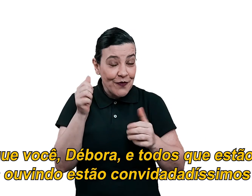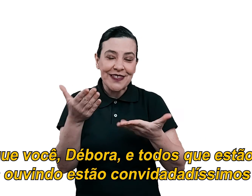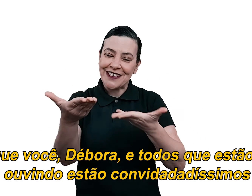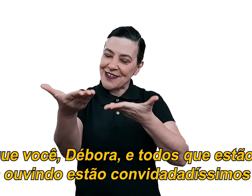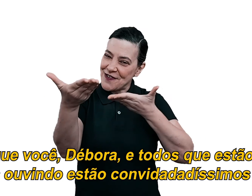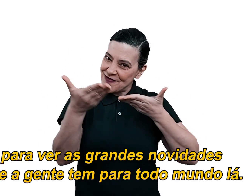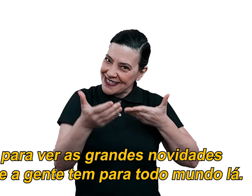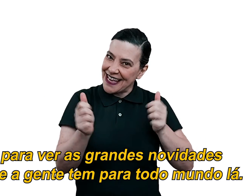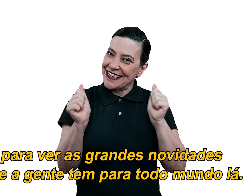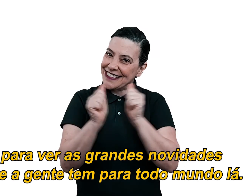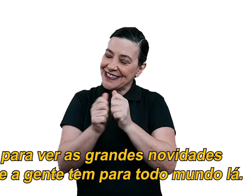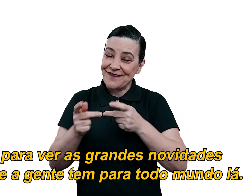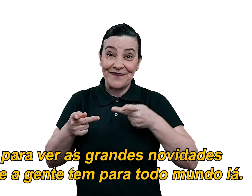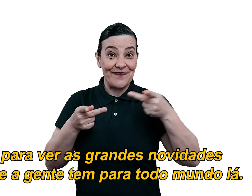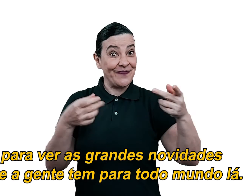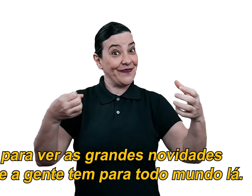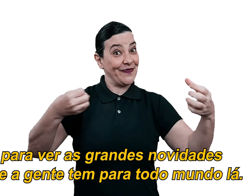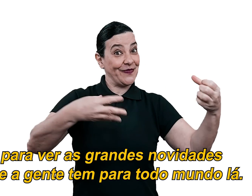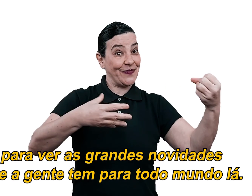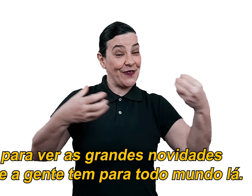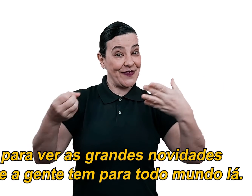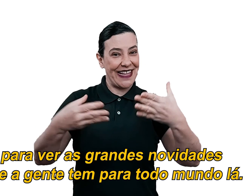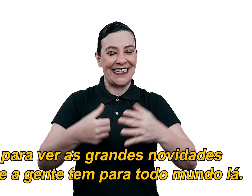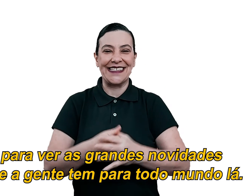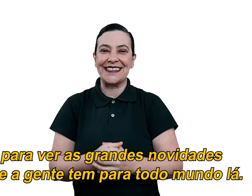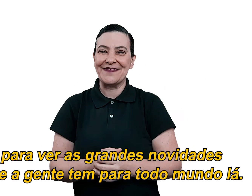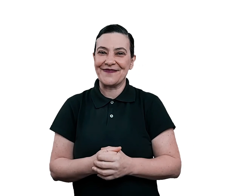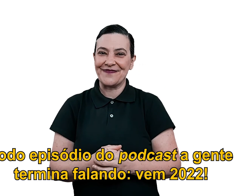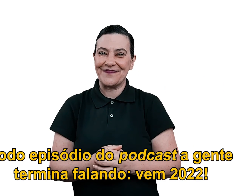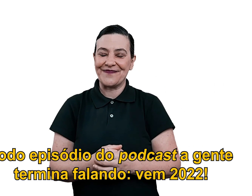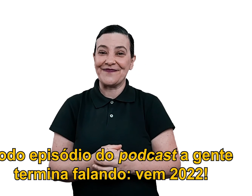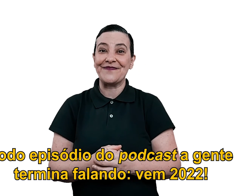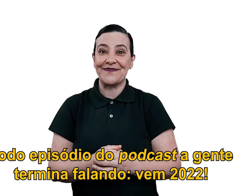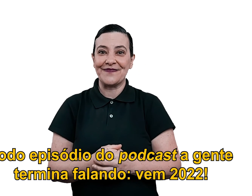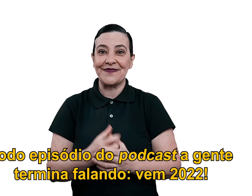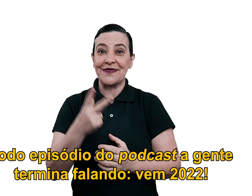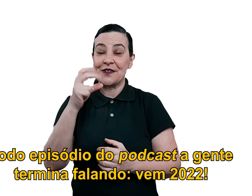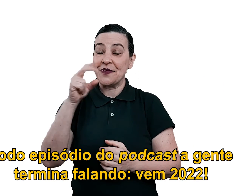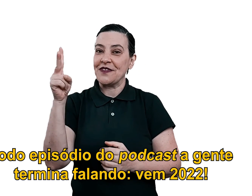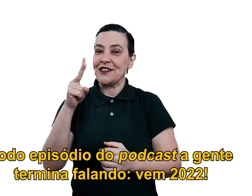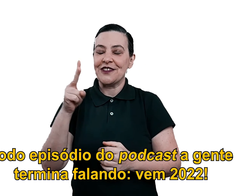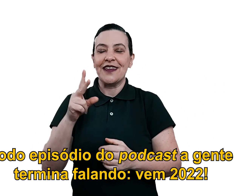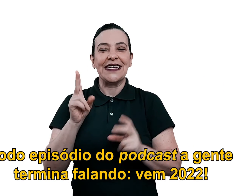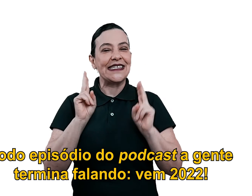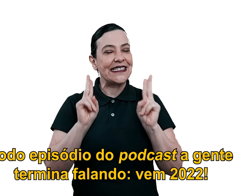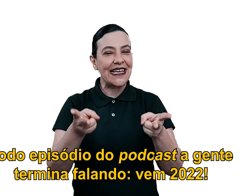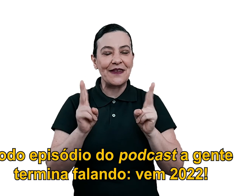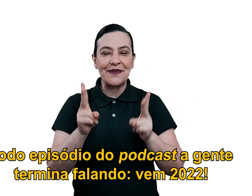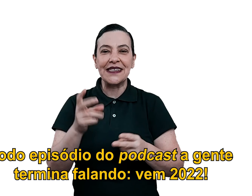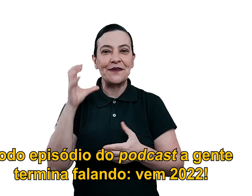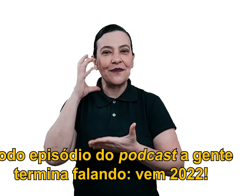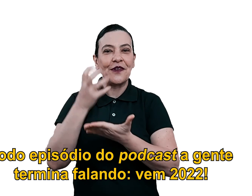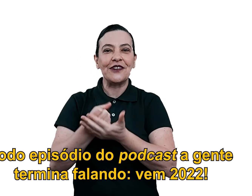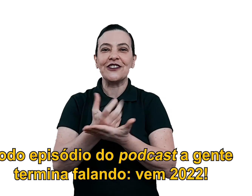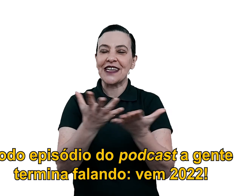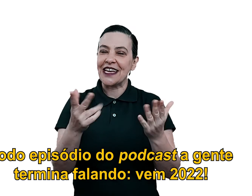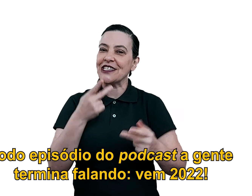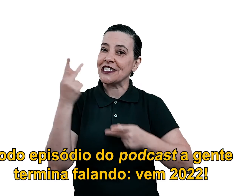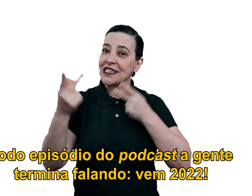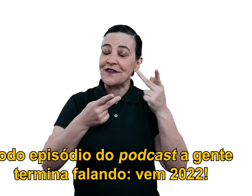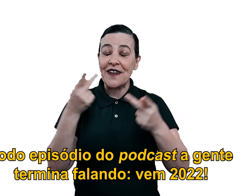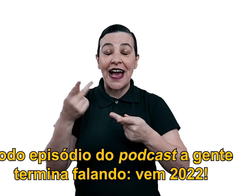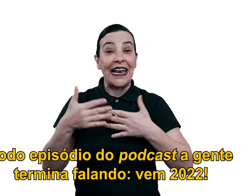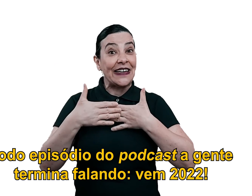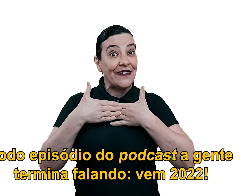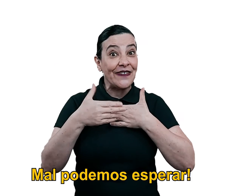estão convidadíssimos para ver as grandes novidades que a gente tem para todo mundo lá. Ai, não, 2022, todo episódio do podcast a gente termina falando,